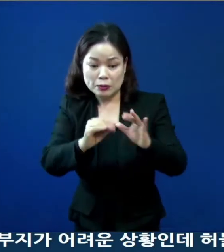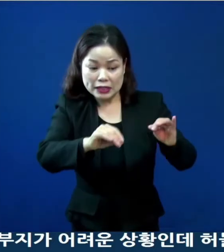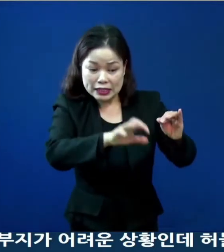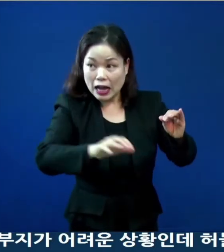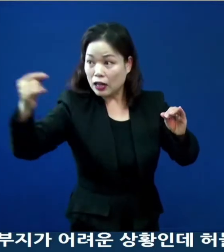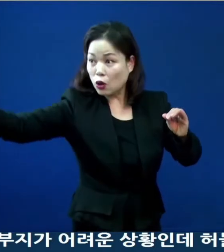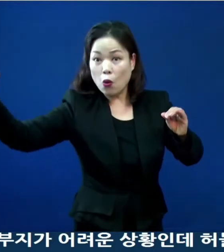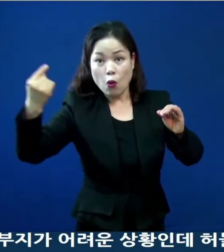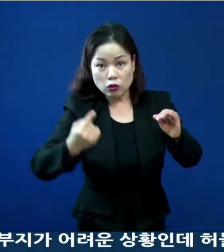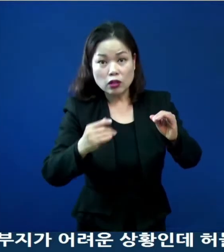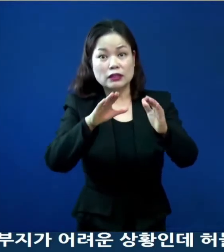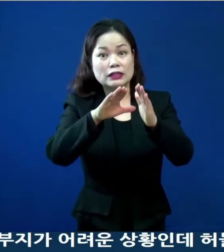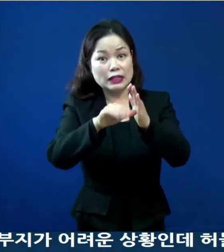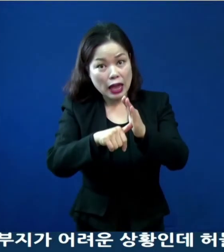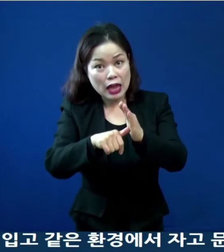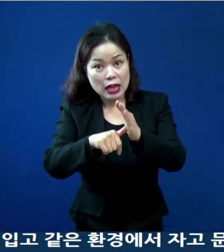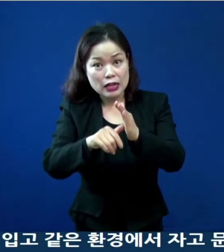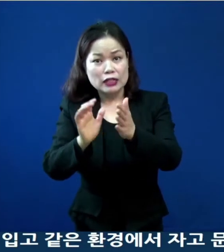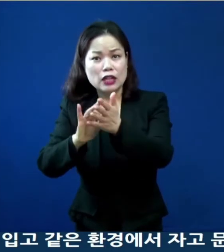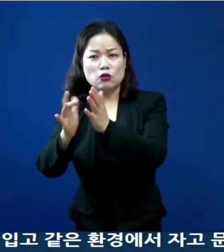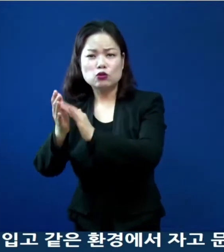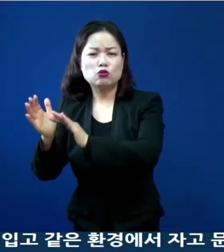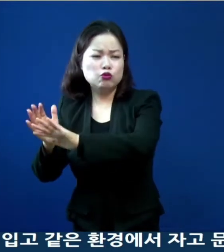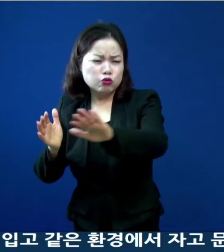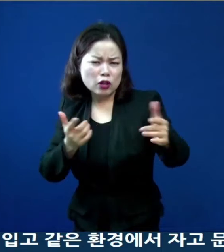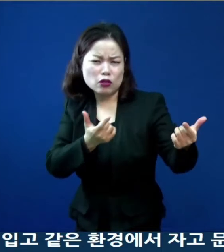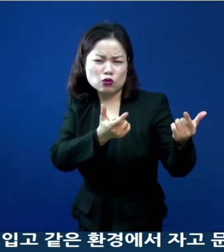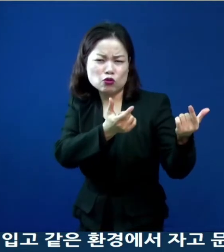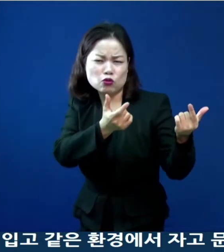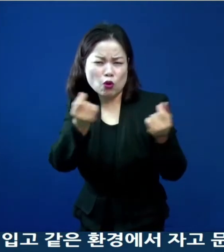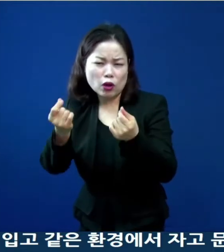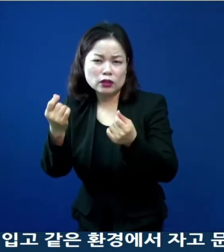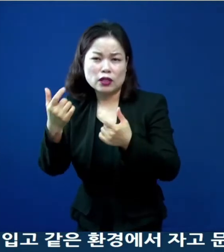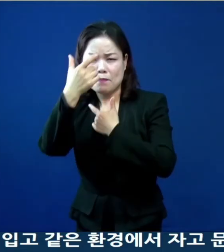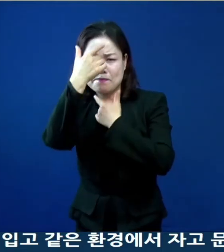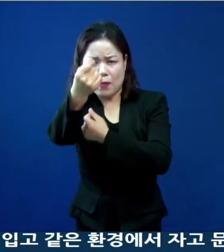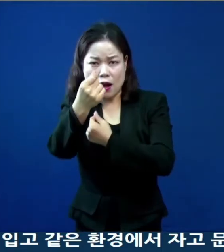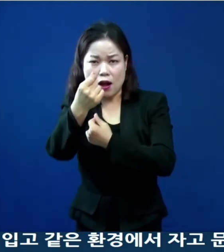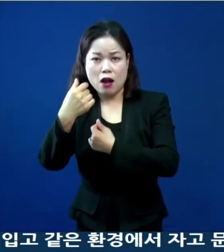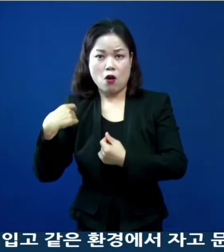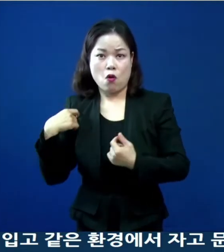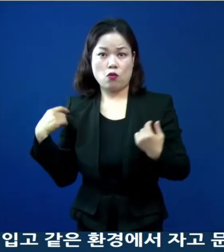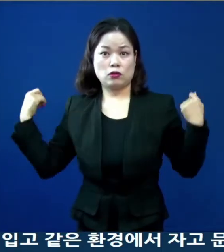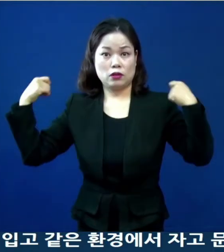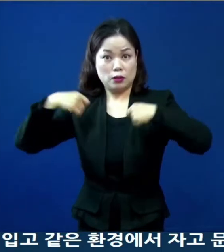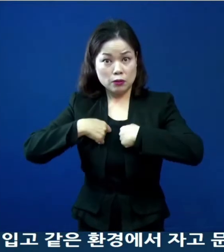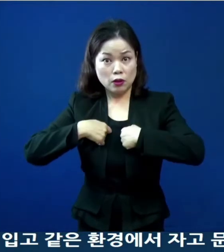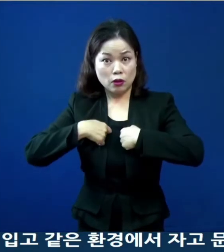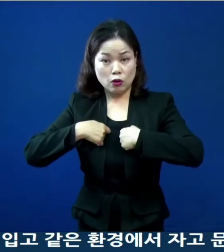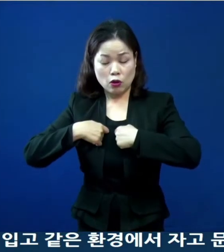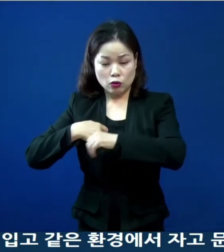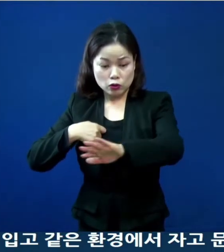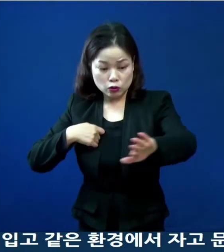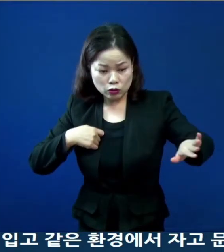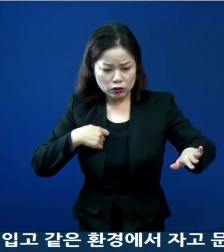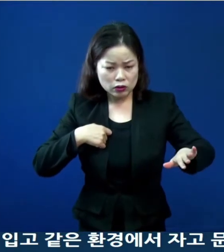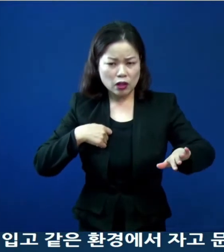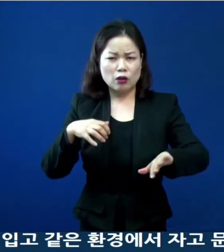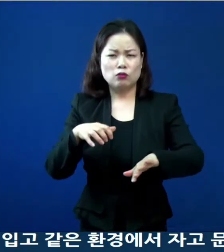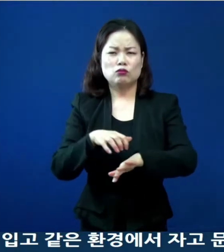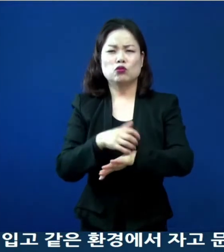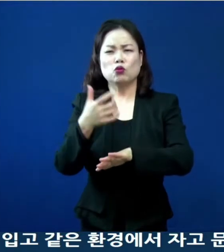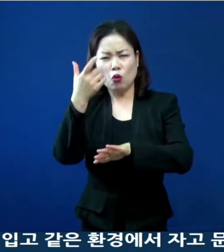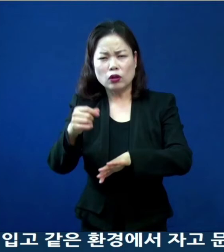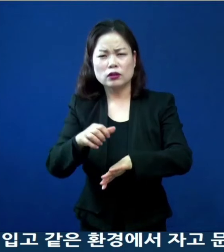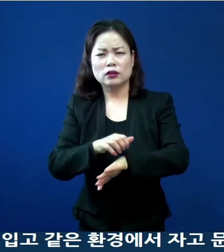예수님이 이 땅에 오셨을 때 예수님은 우리와 똑같은 몸을 입으셨다는 겁니다. 예수님이 똑같이 불편하셨다는